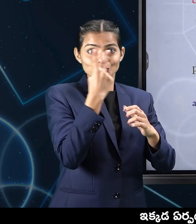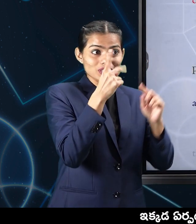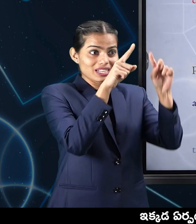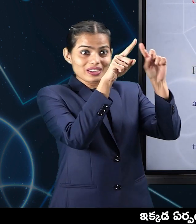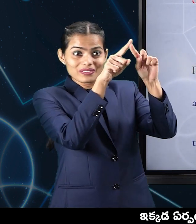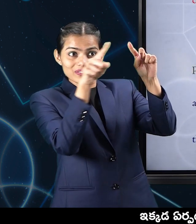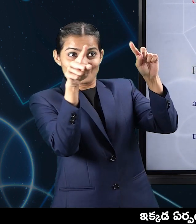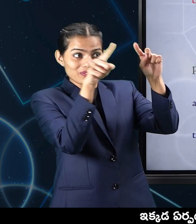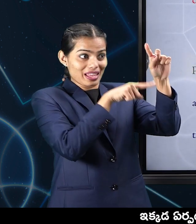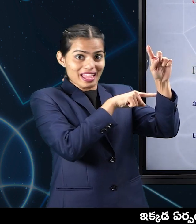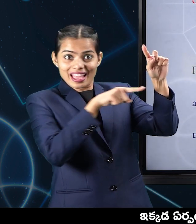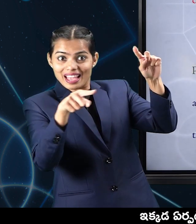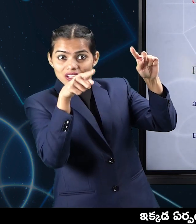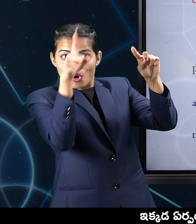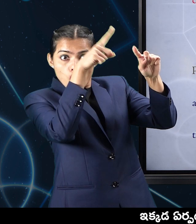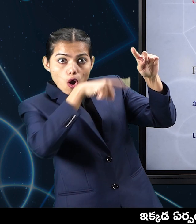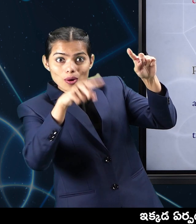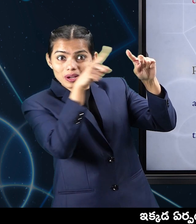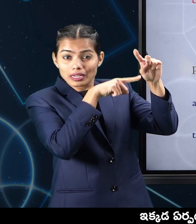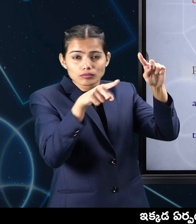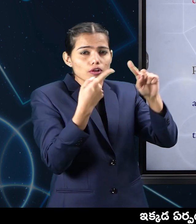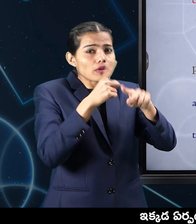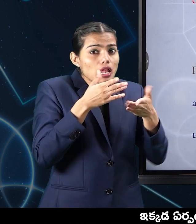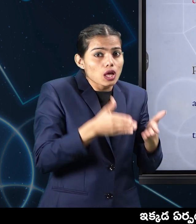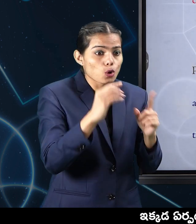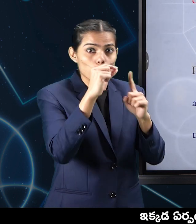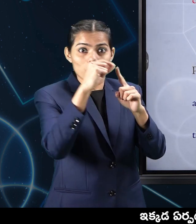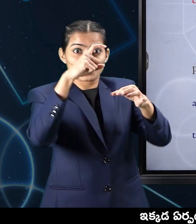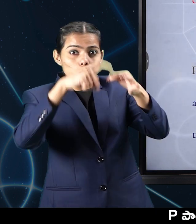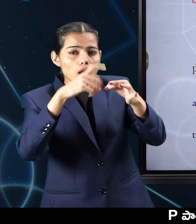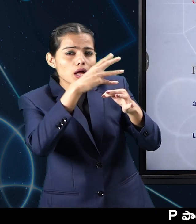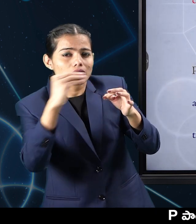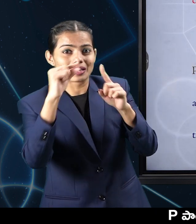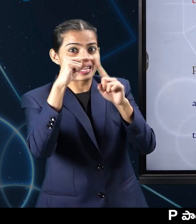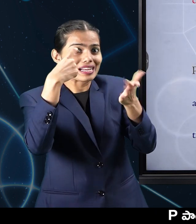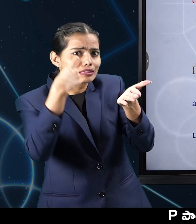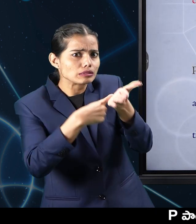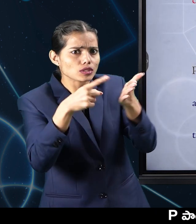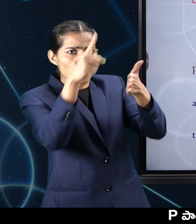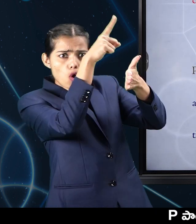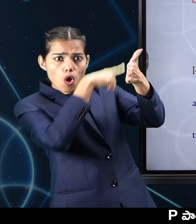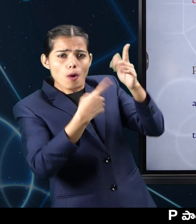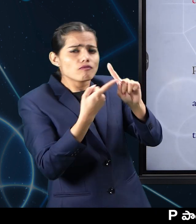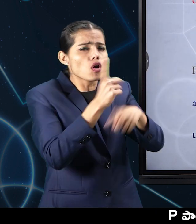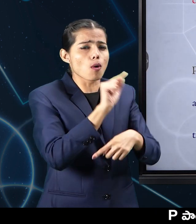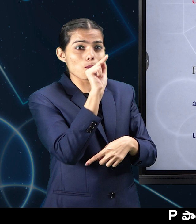ఇక్కడ ఏర్పడిన 2 టాంజెంట్లు చిత్రంలో చూపిన విధంగా P పాయింట్ నుండి సర్కిల్పై PQ